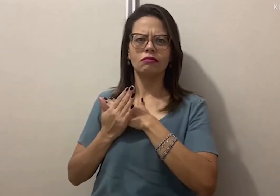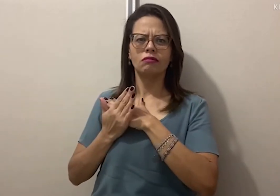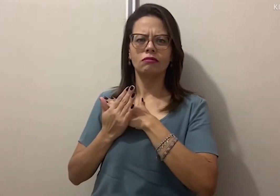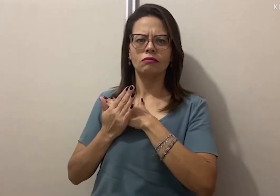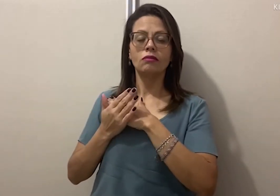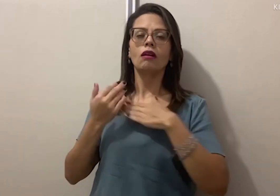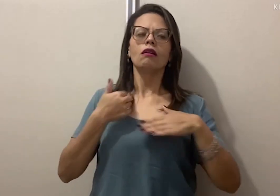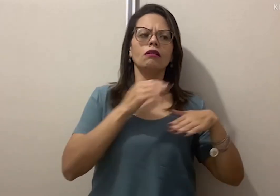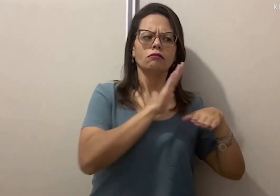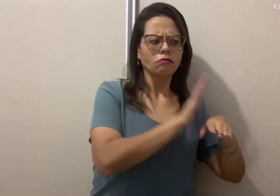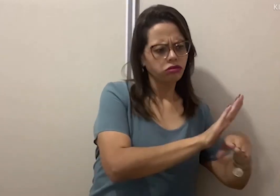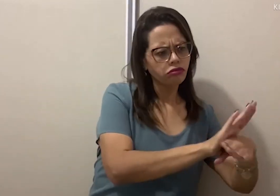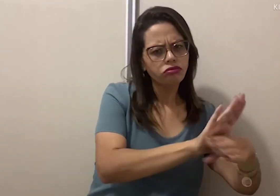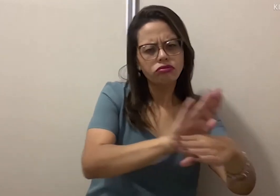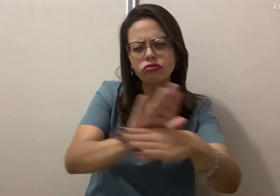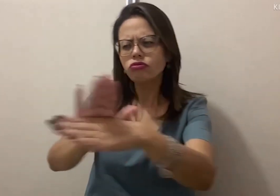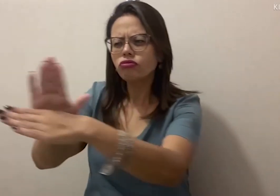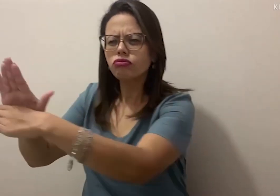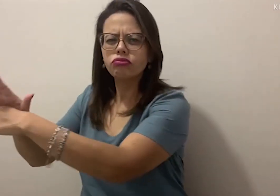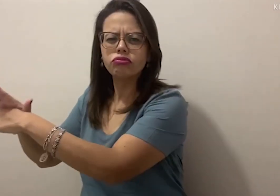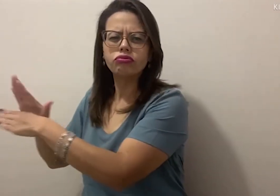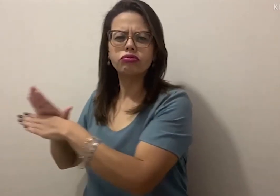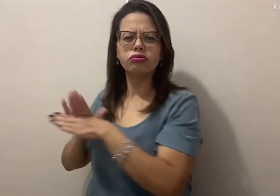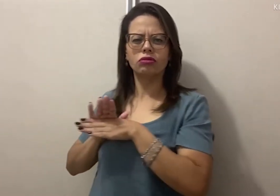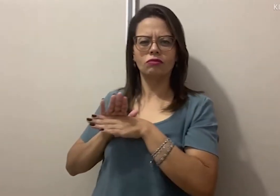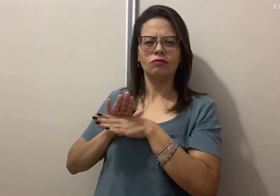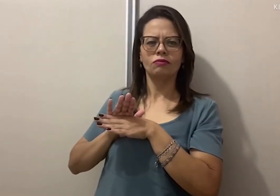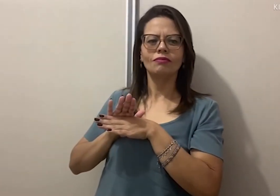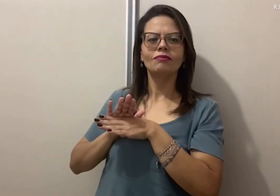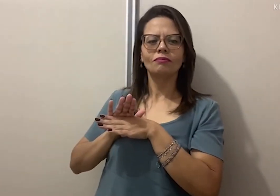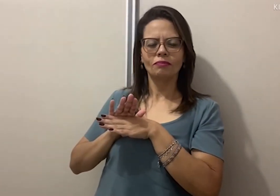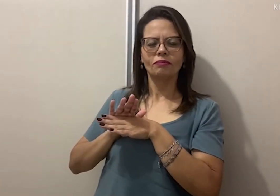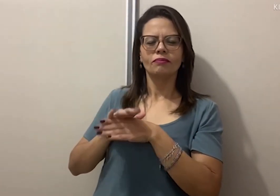Todos me ajudam. Eu ajudo a todos.